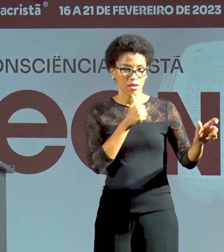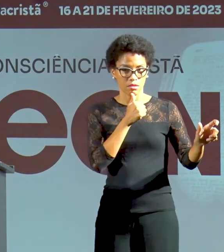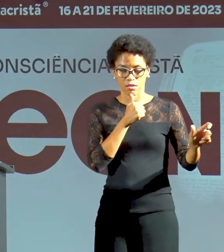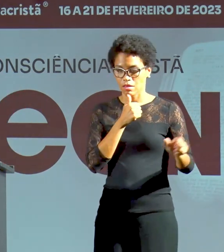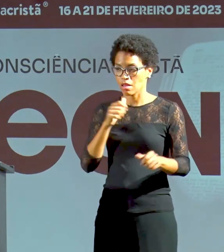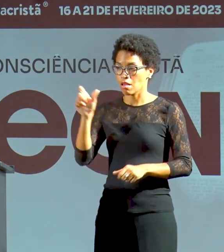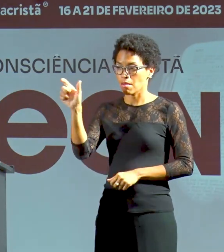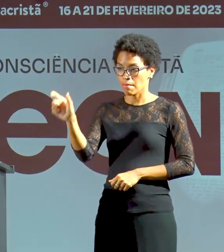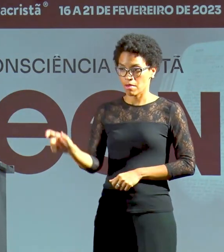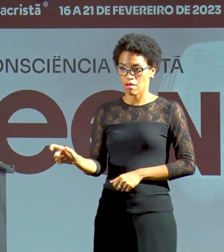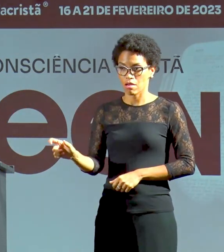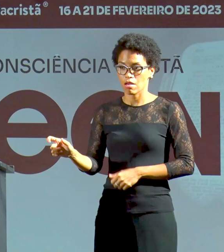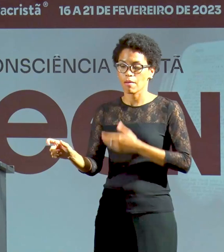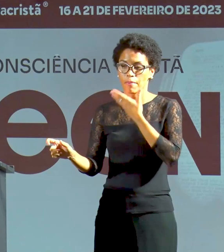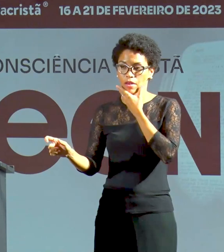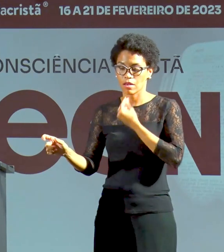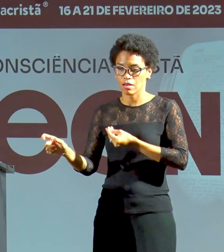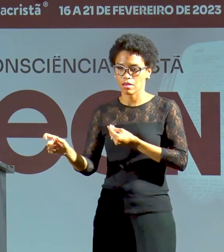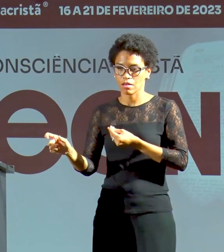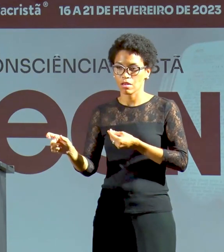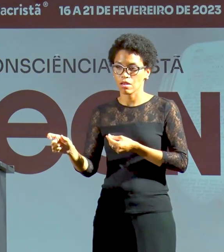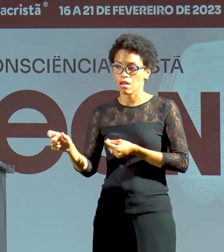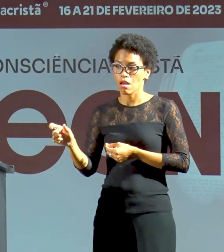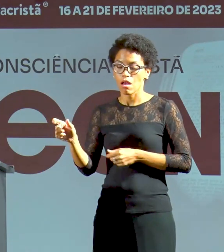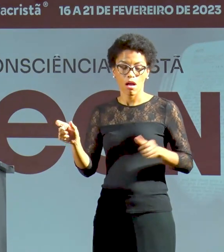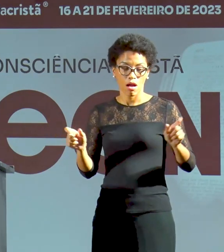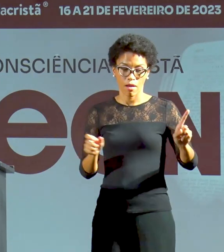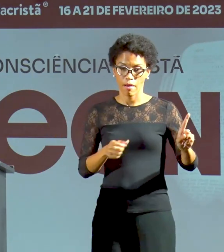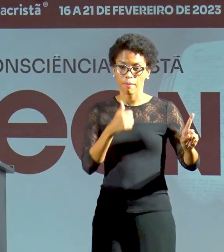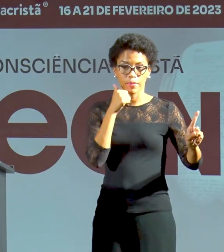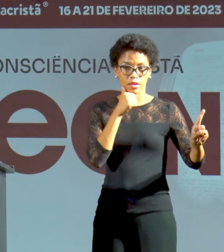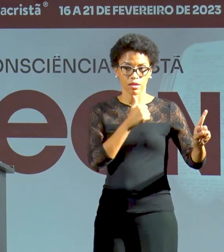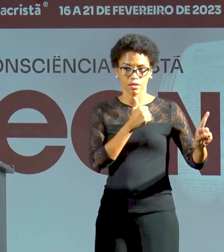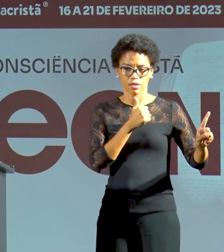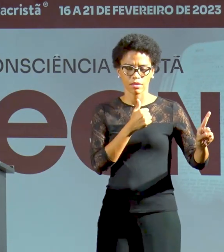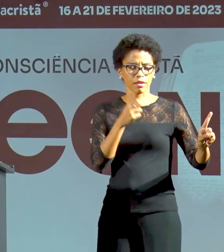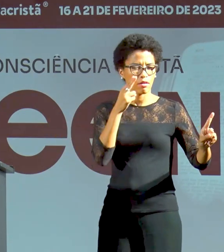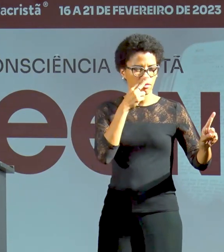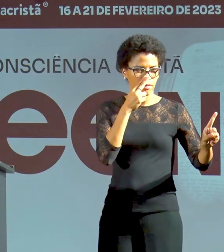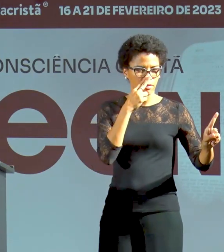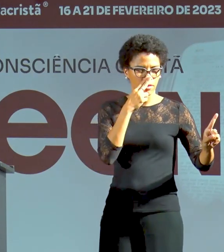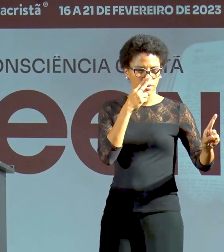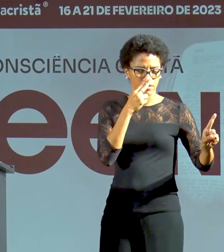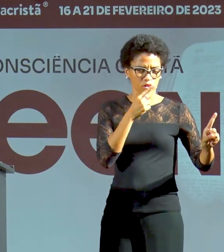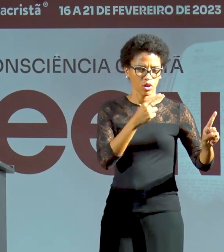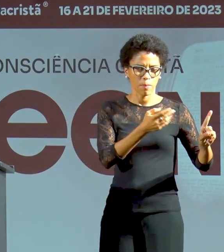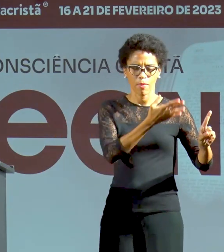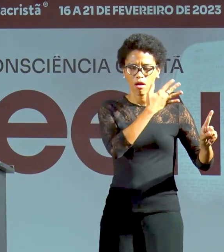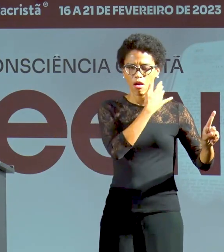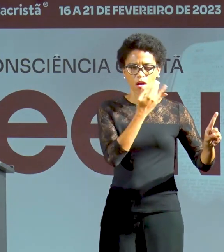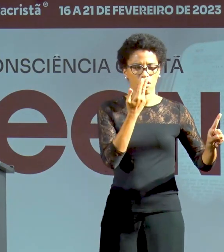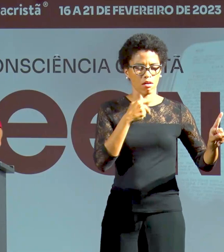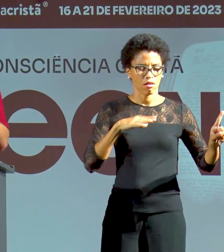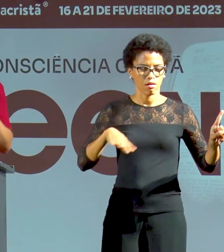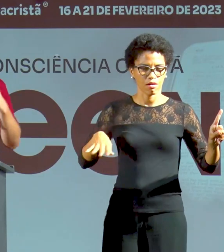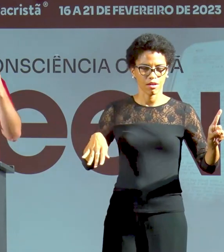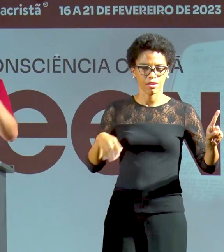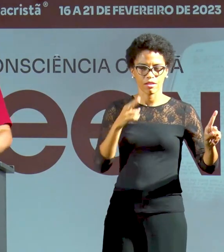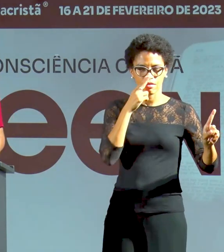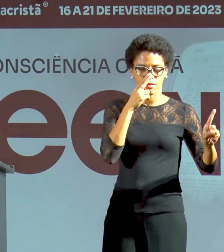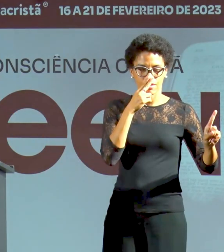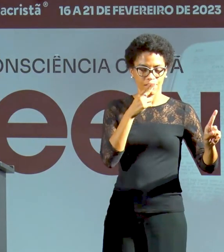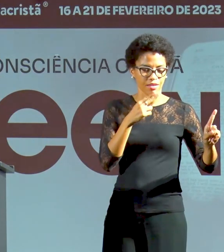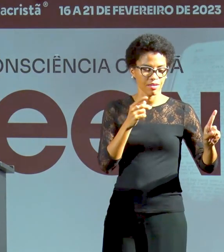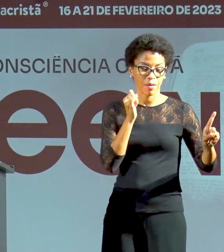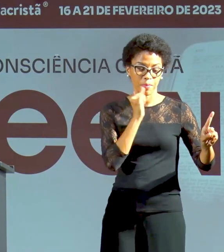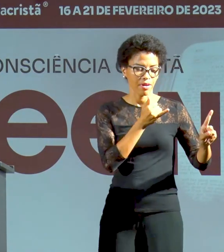o nosso encontro de adolescentes Porque ela tinha chego na adolescência ela era da igreja uma menina crente desde criança e eu conversando com ela eu falei